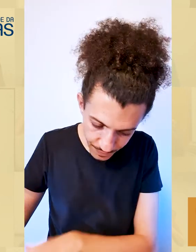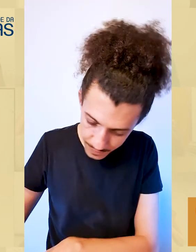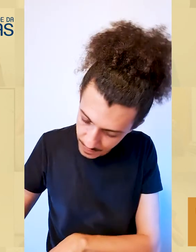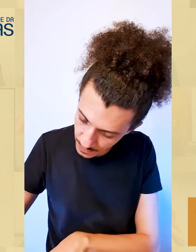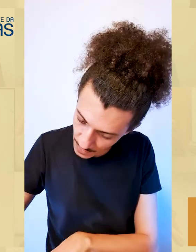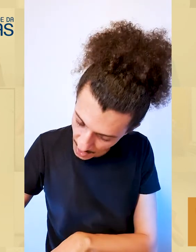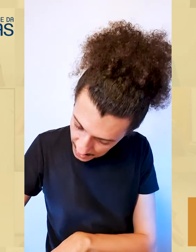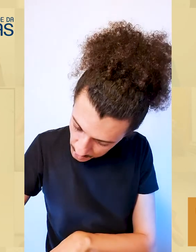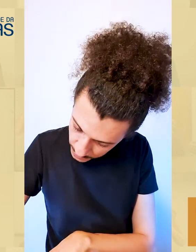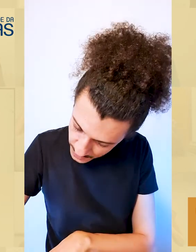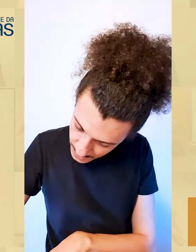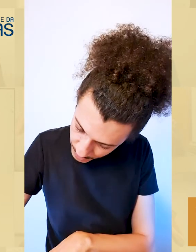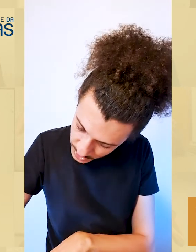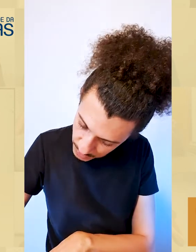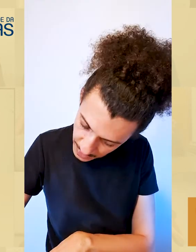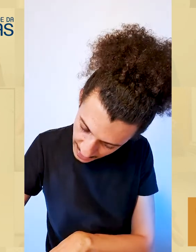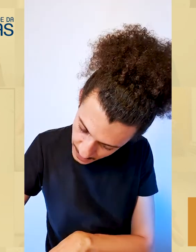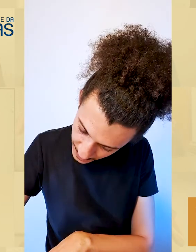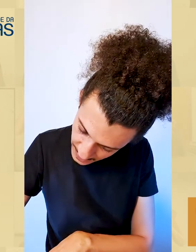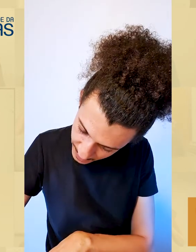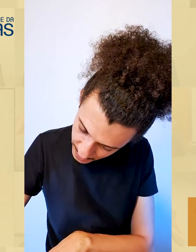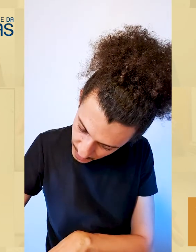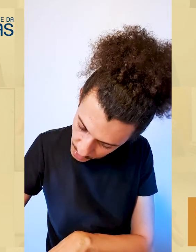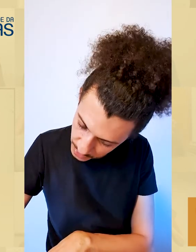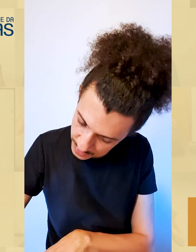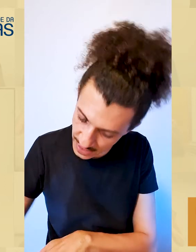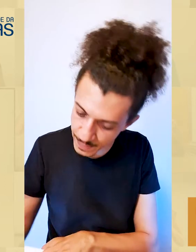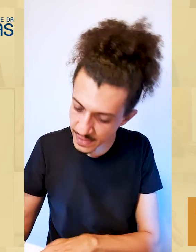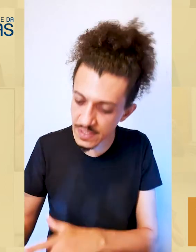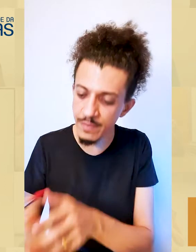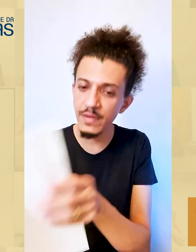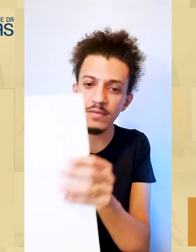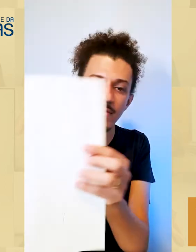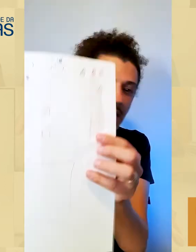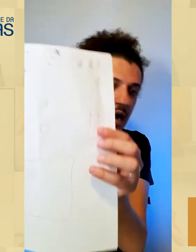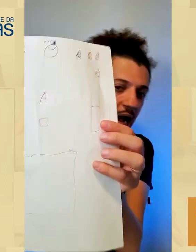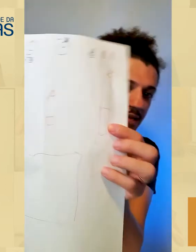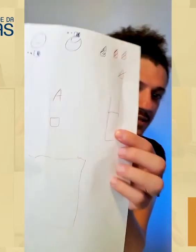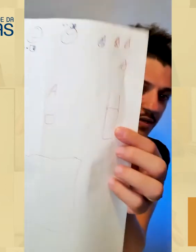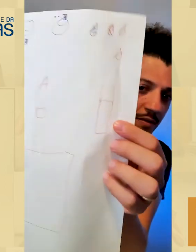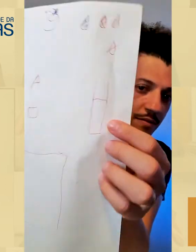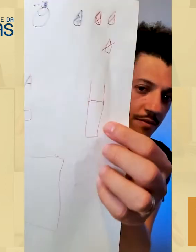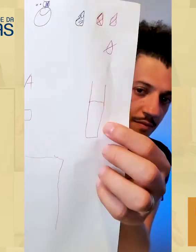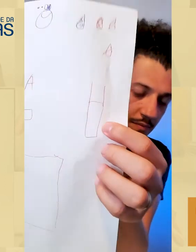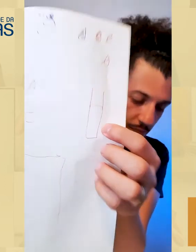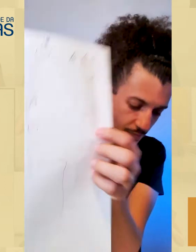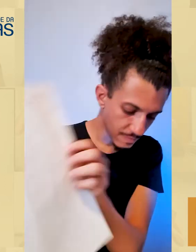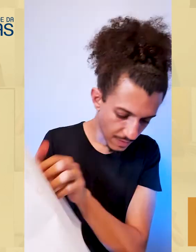fina. Então você puxa um traço para cima, outro traço para cima, assim.